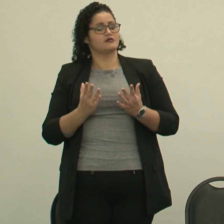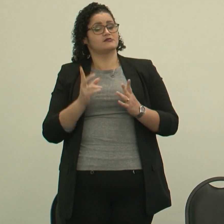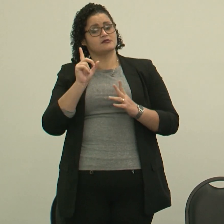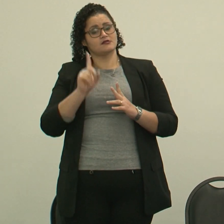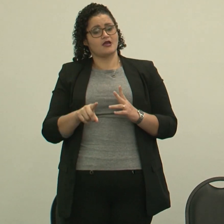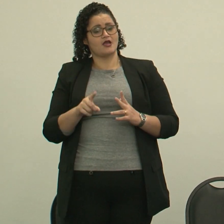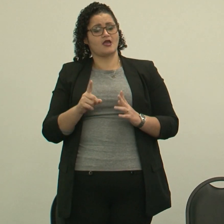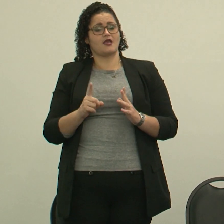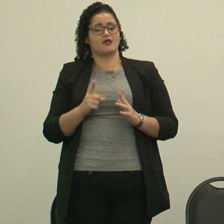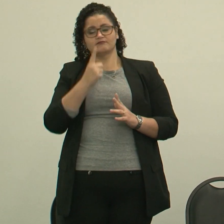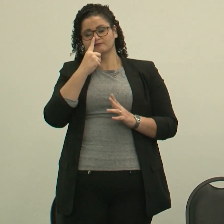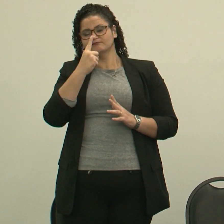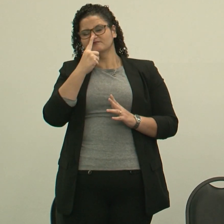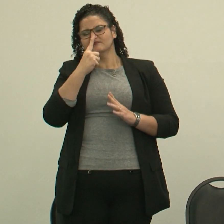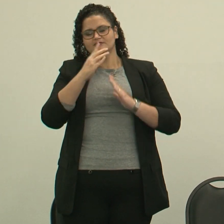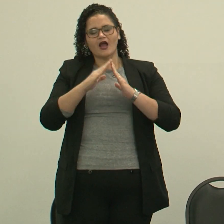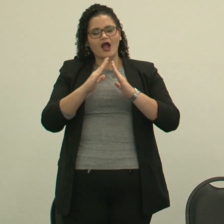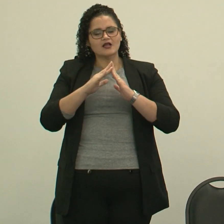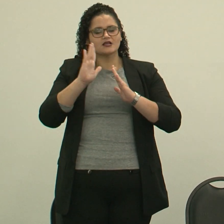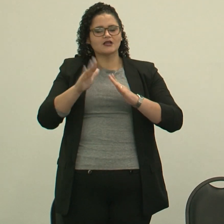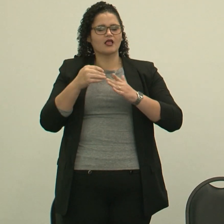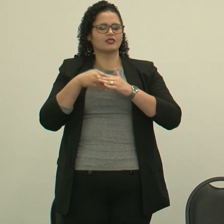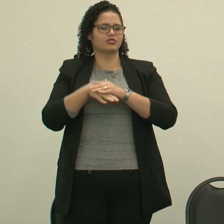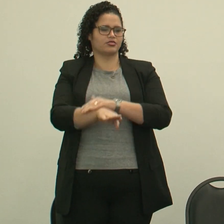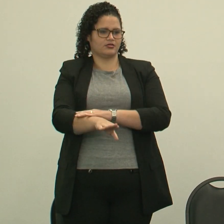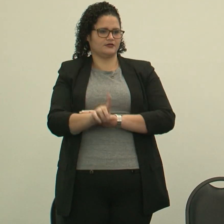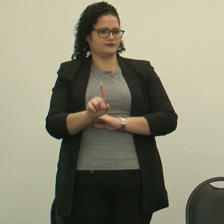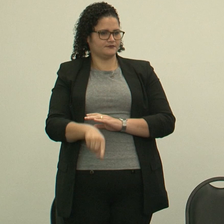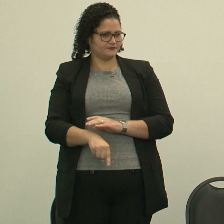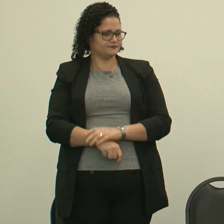é da residência dele mesmo, né? Bacana.